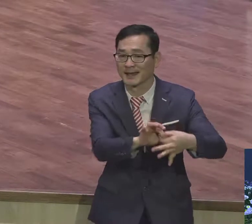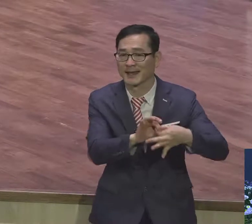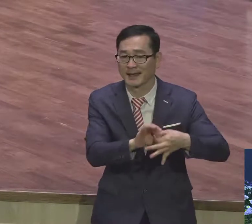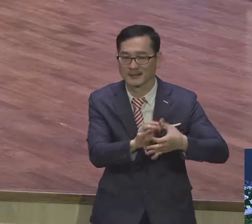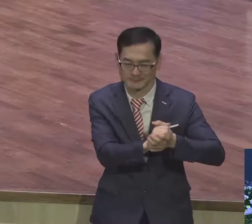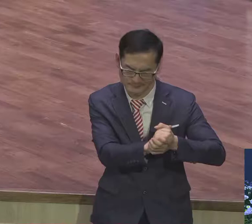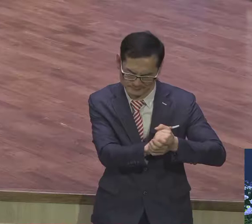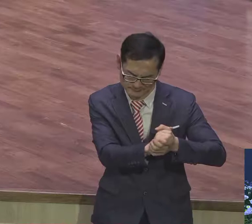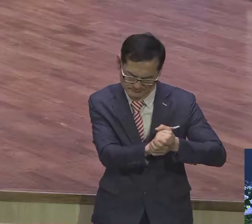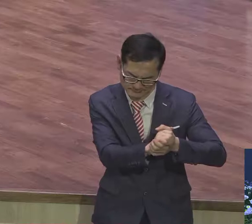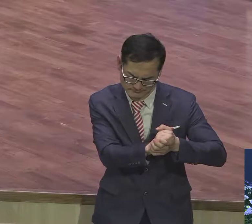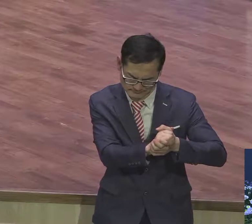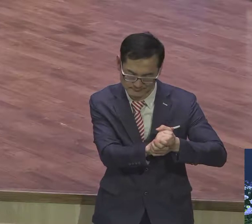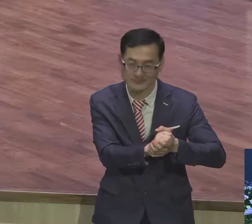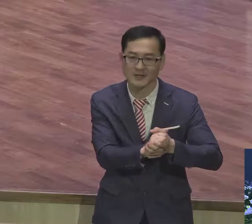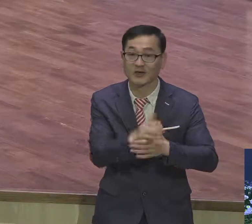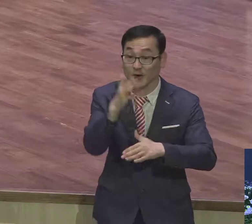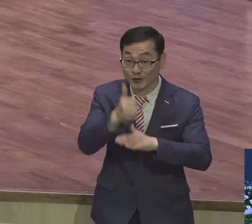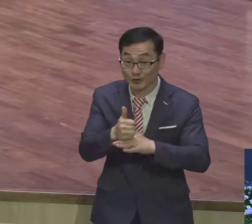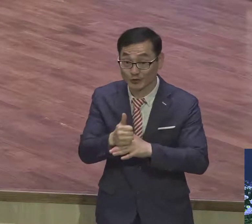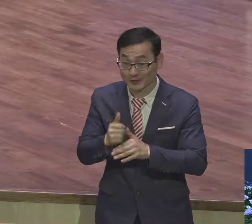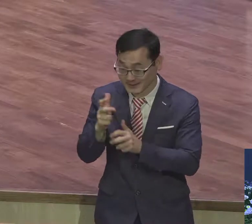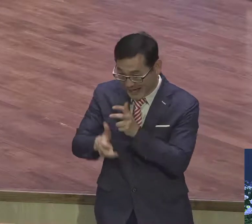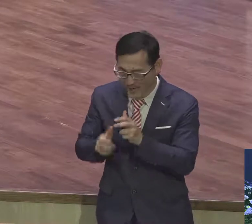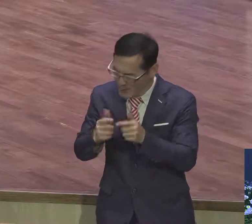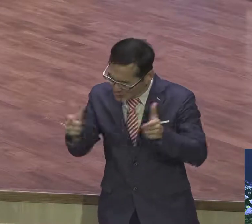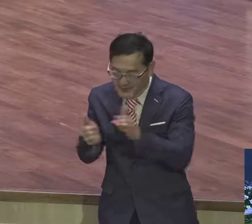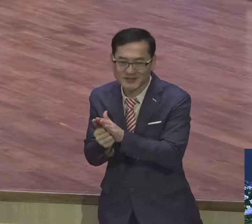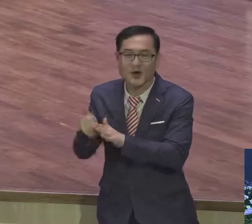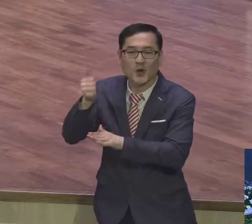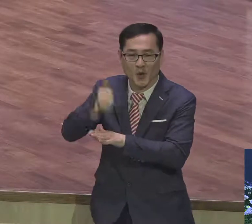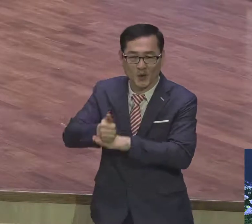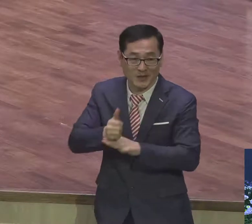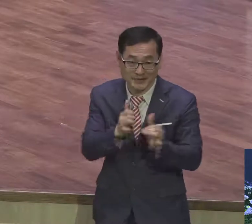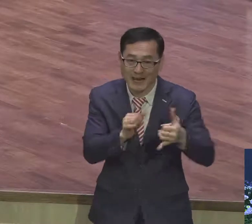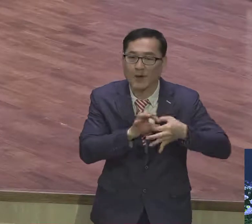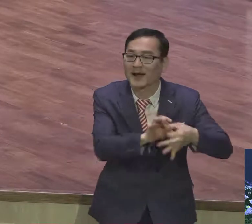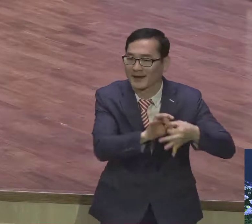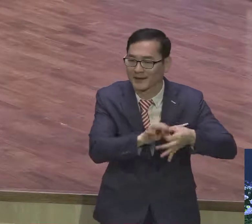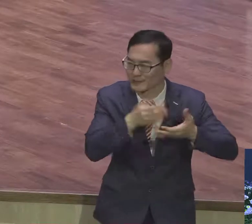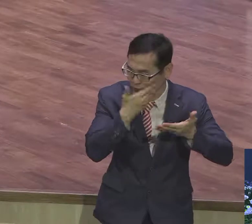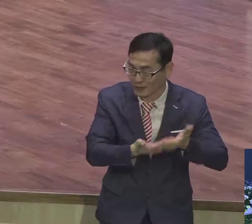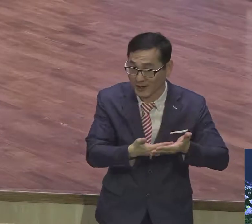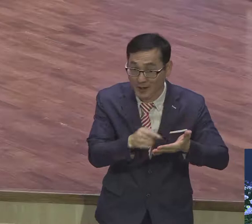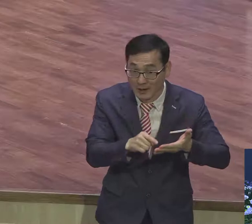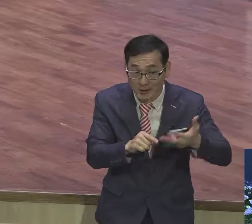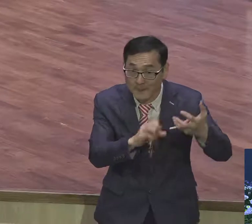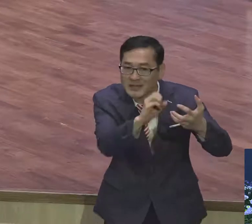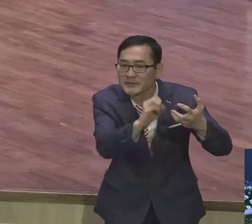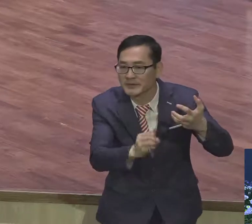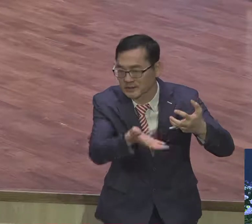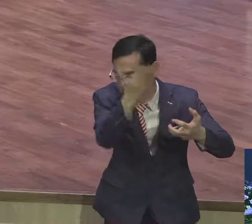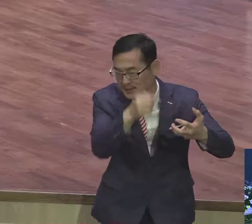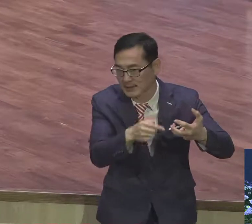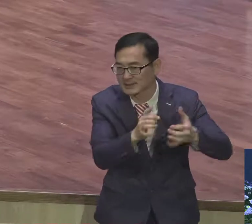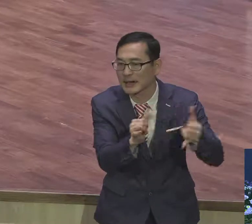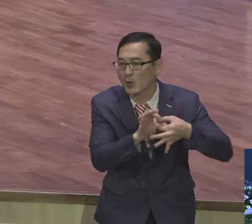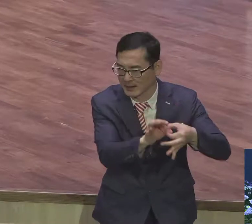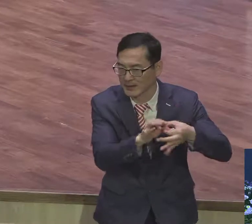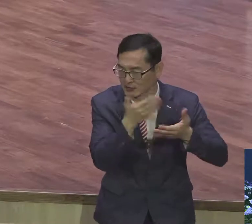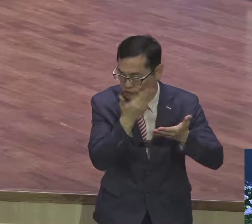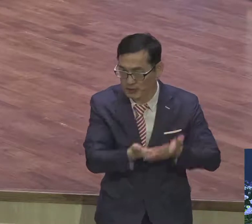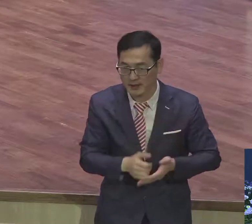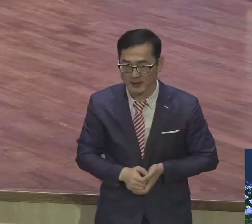관계가 85% 성공 85%가 인간관계 그러니까요 하찮은 일 작은 일에도